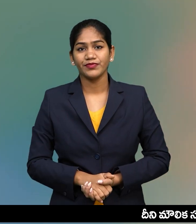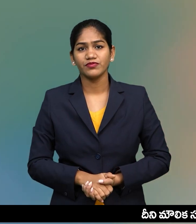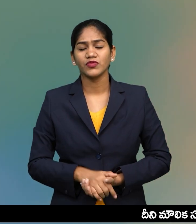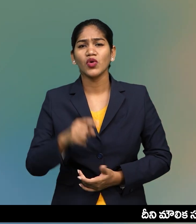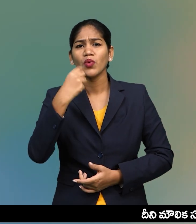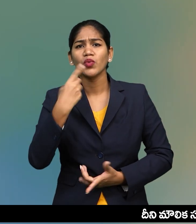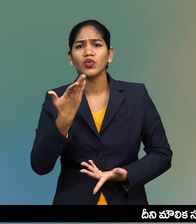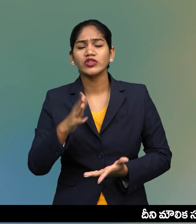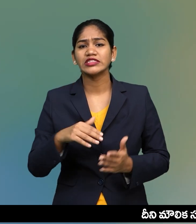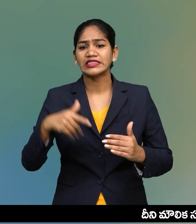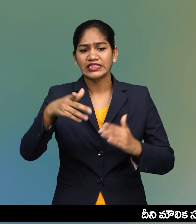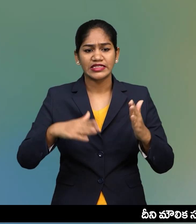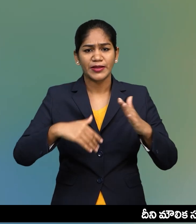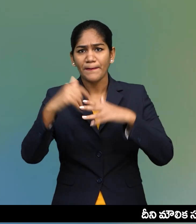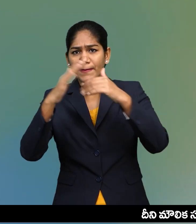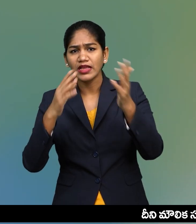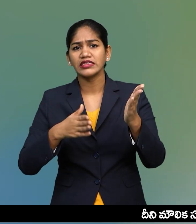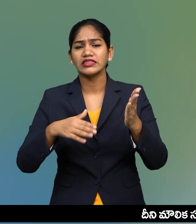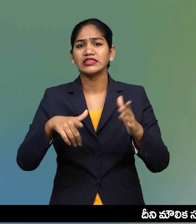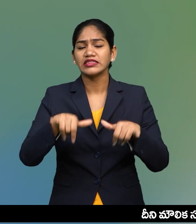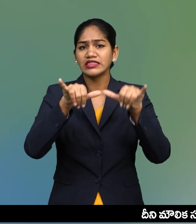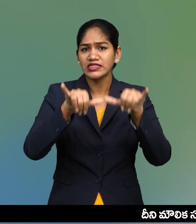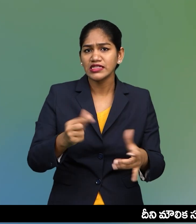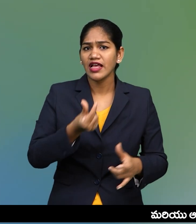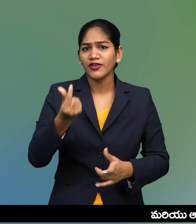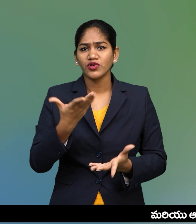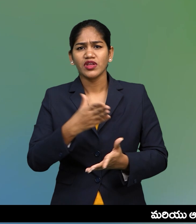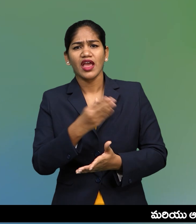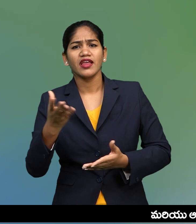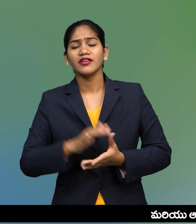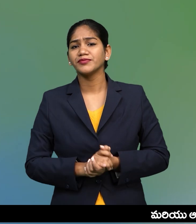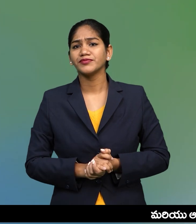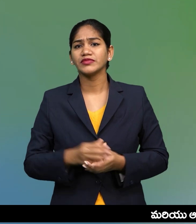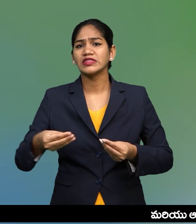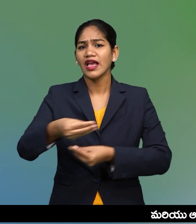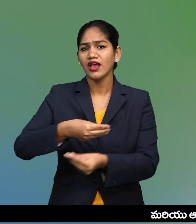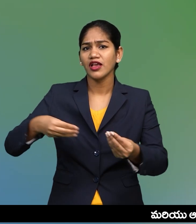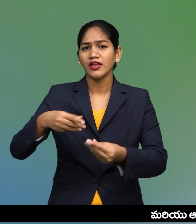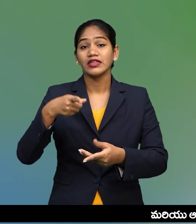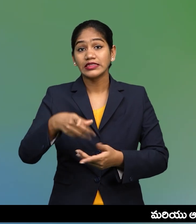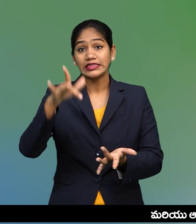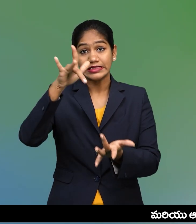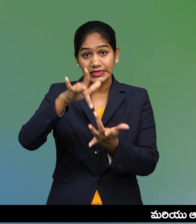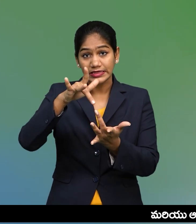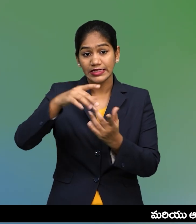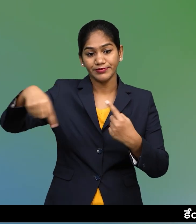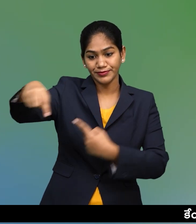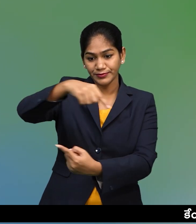దీని మౌలిక సదుపాయాలు, భూ వినియోగం మరియు ఆర్థిక వ్యవస్థ విమానాశ్రయంపై